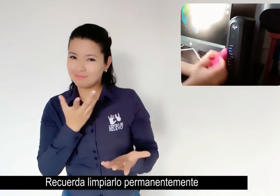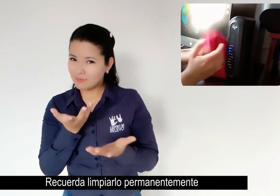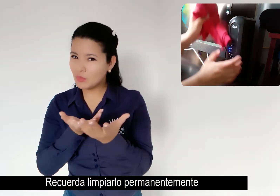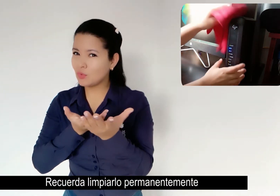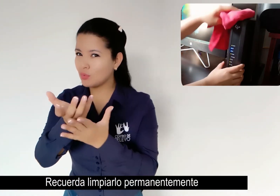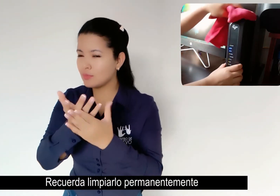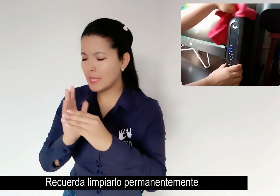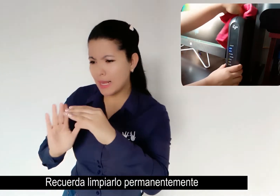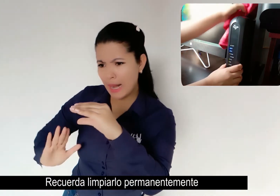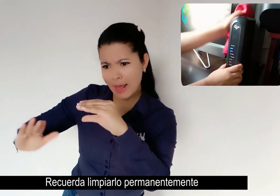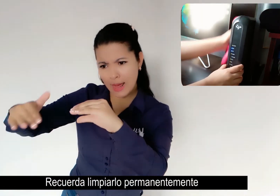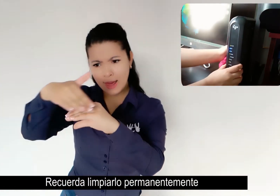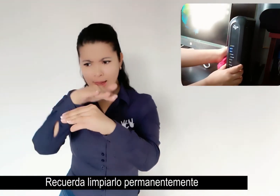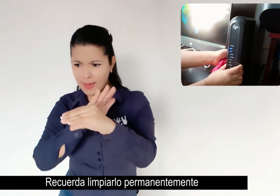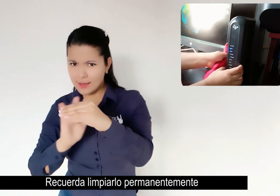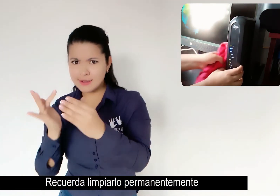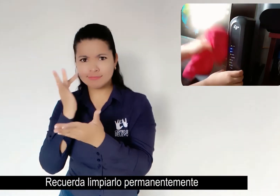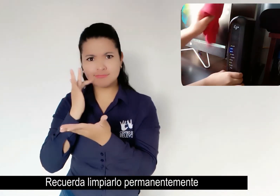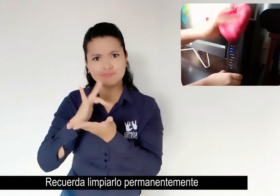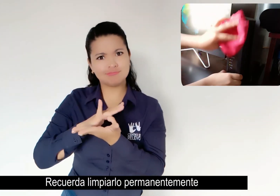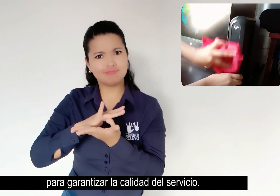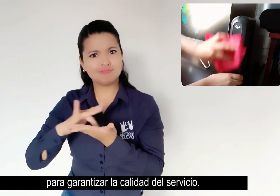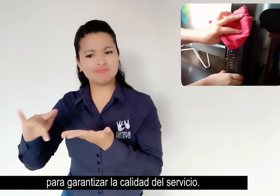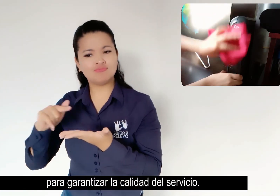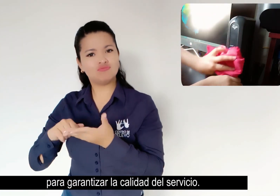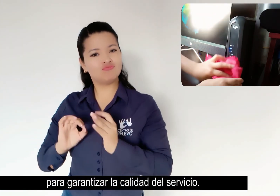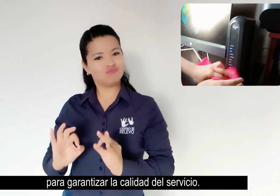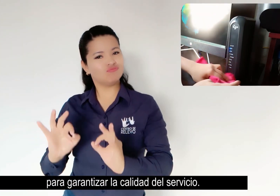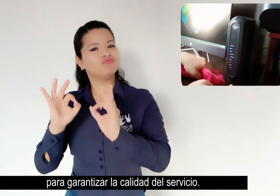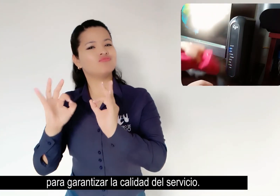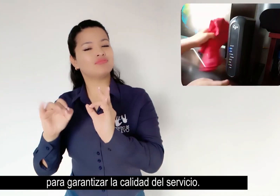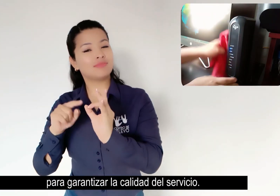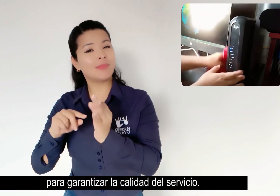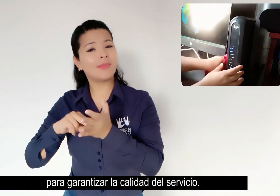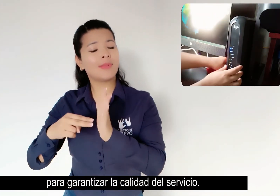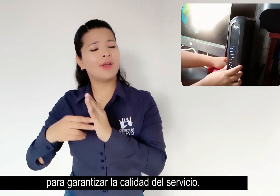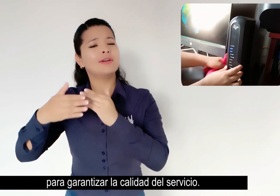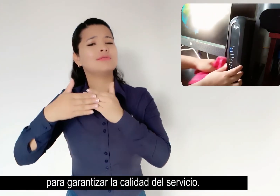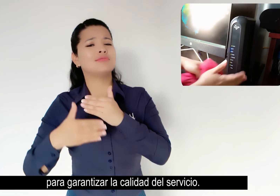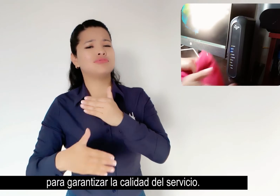Recuerda limpiarlo permanentemente para garantizar la calidad del servicio.